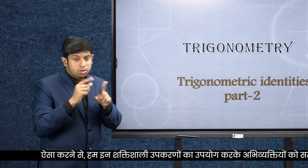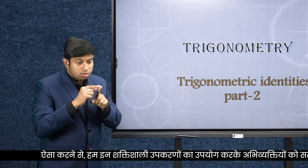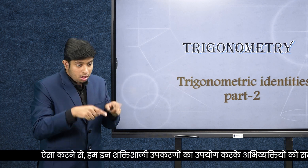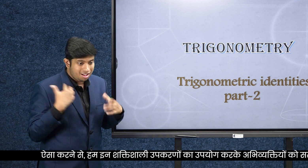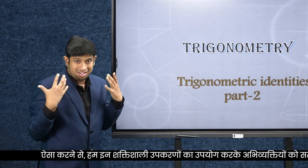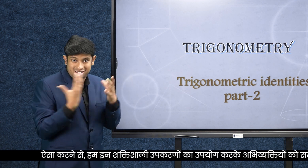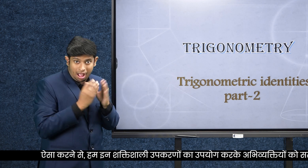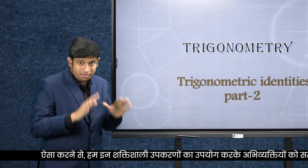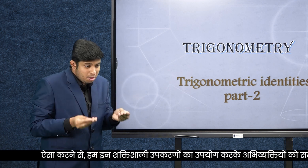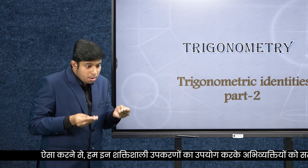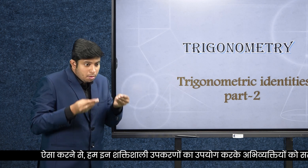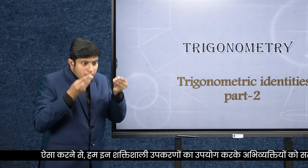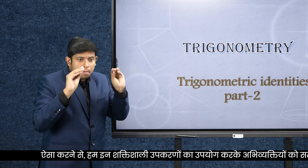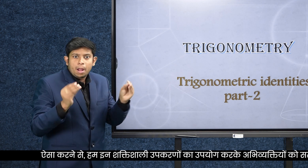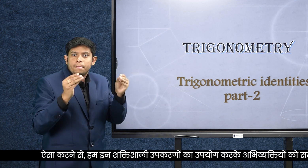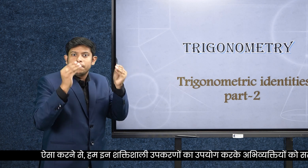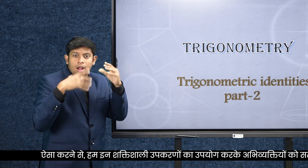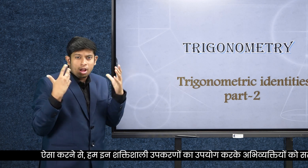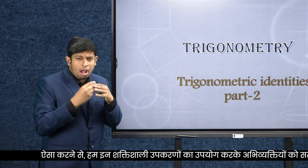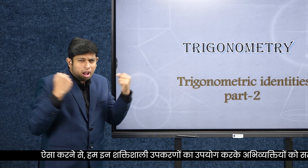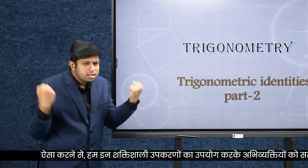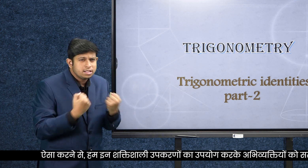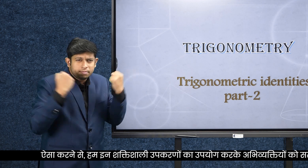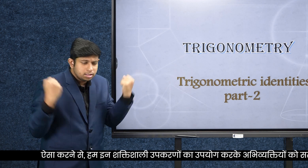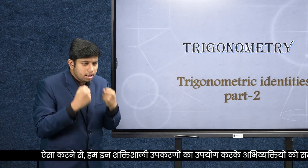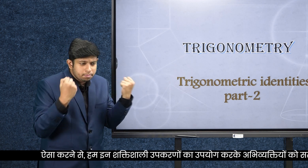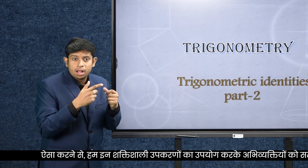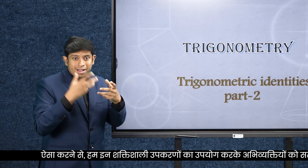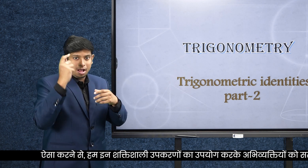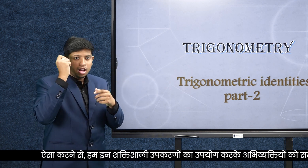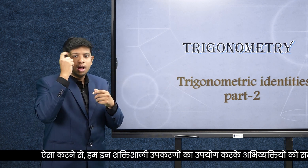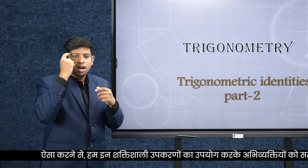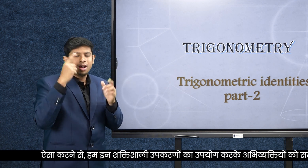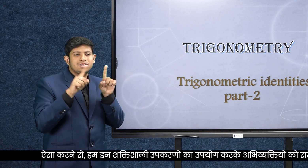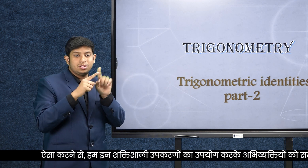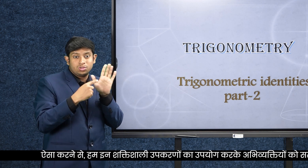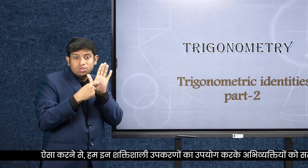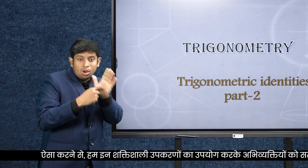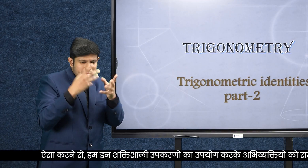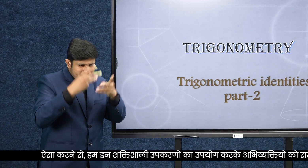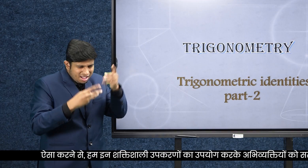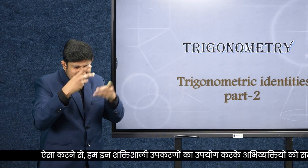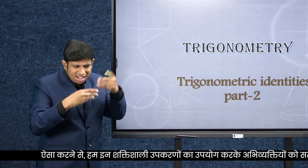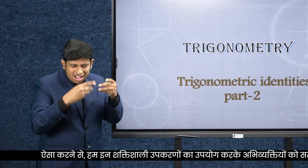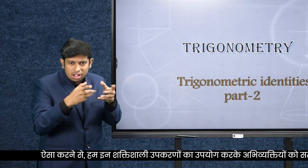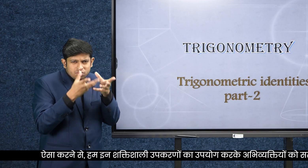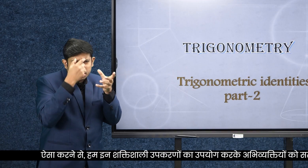ऐसा करने से हम इन शक्तिशाली उपकरणों का उपयोग करके अभिव्यक्तियों को सरल